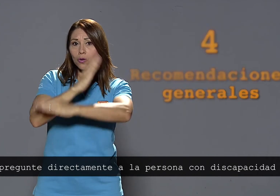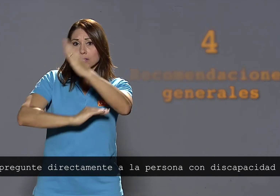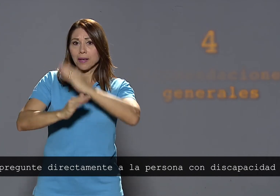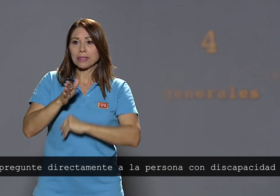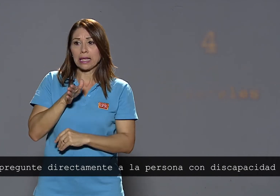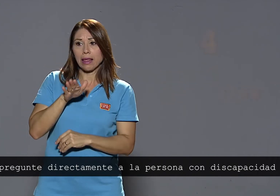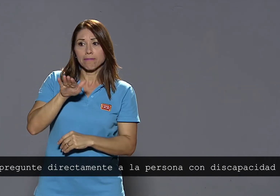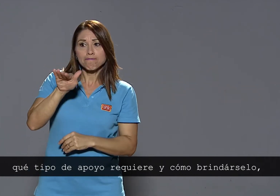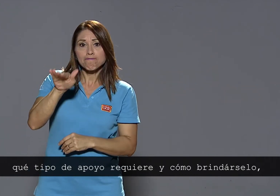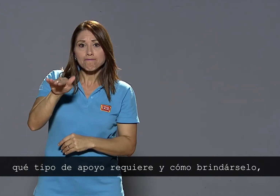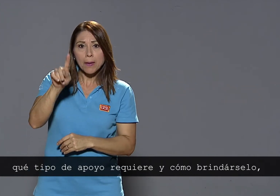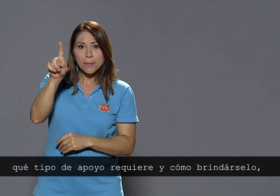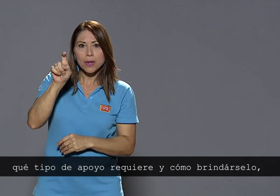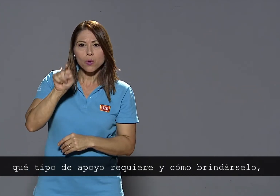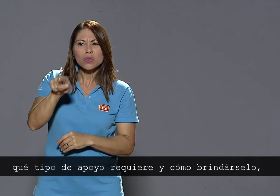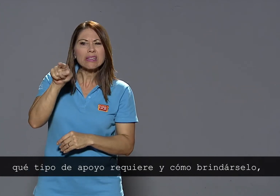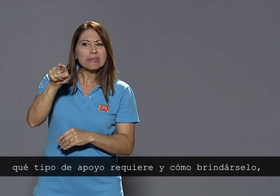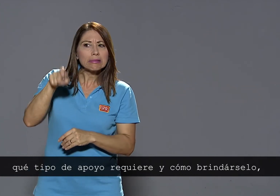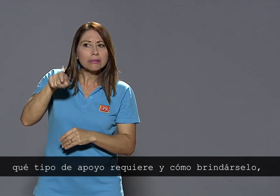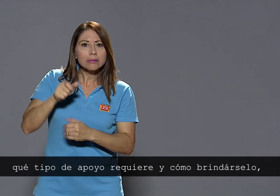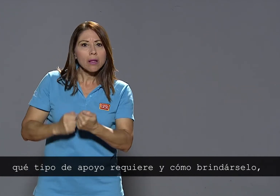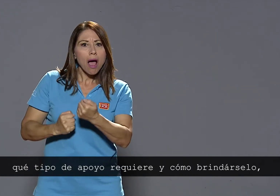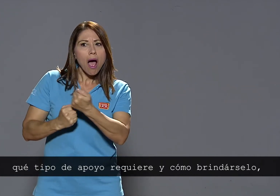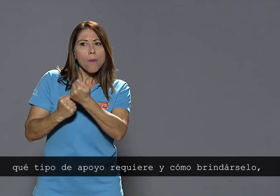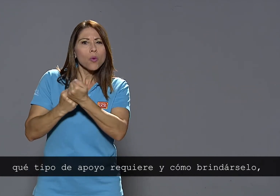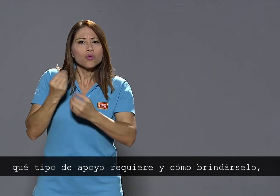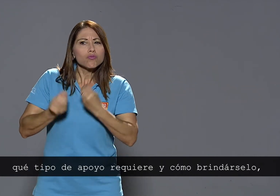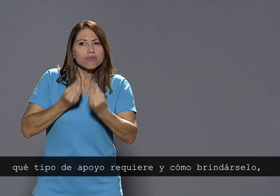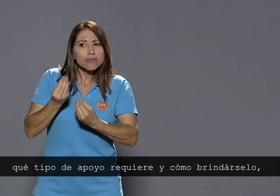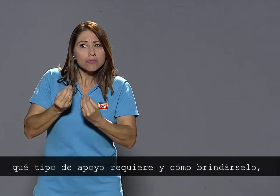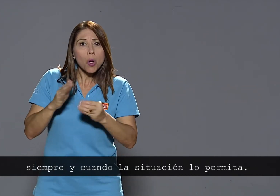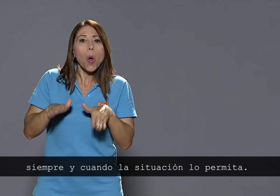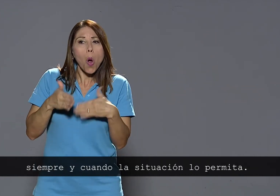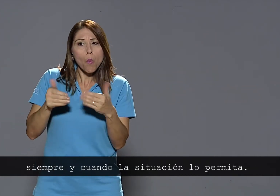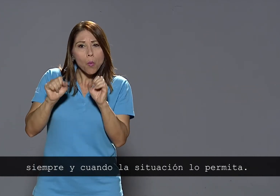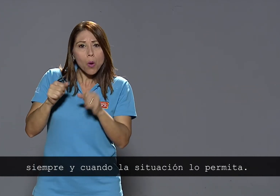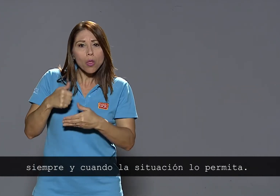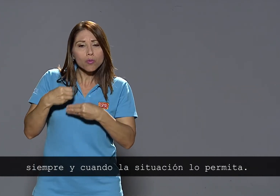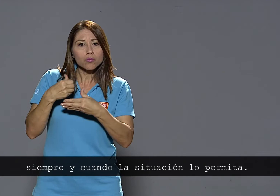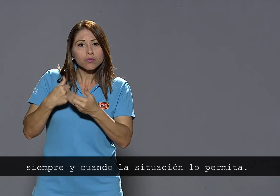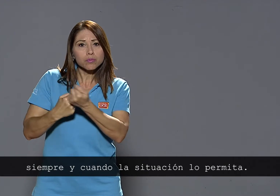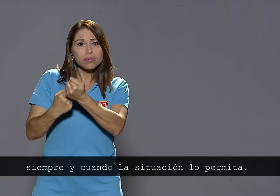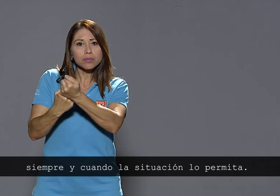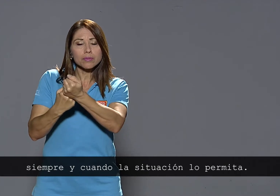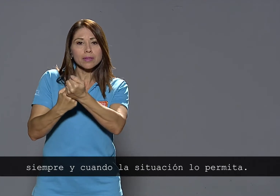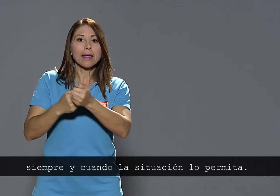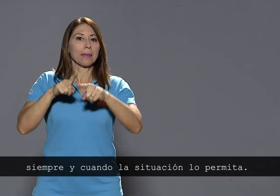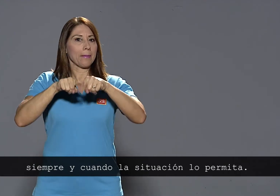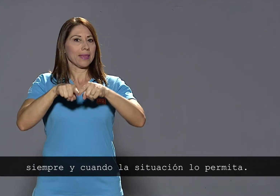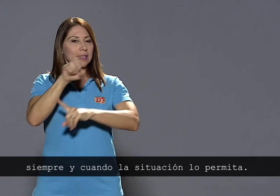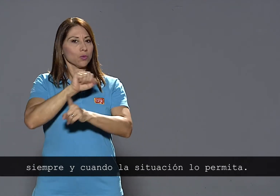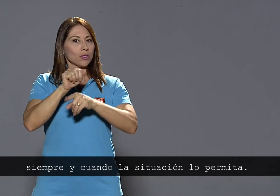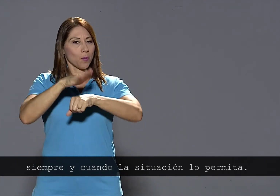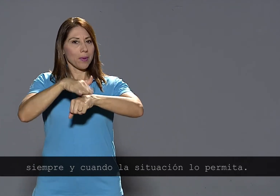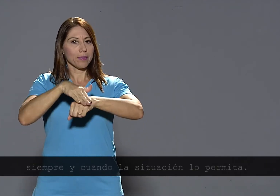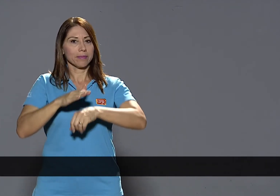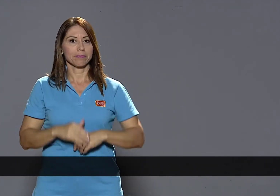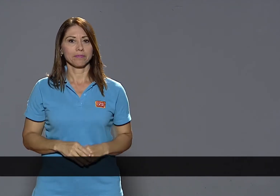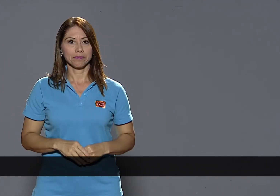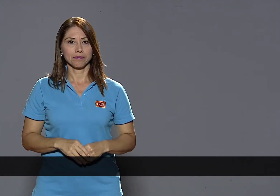con discapacidad qué tipo de apoyo requiere y cómo brindárselo, siempre y cuando la situación lo permita.